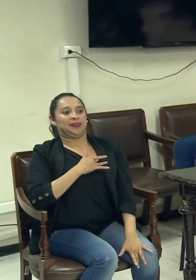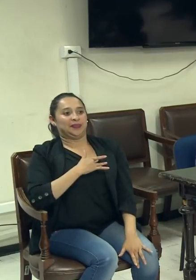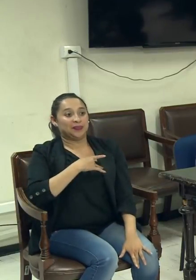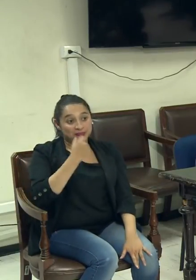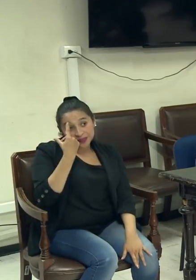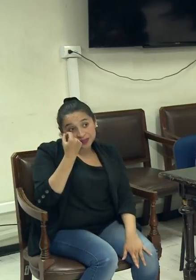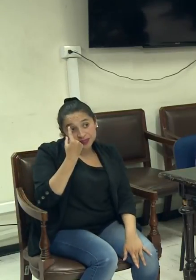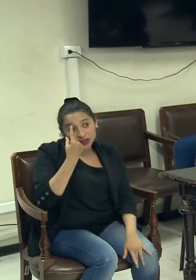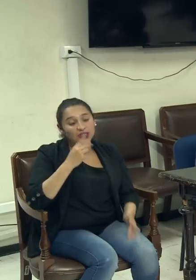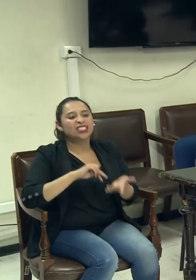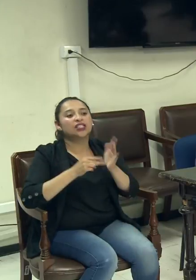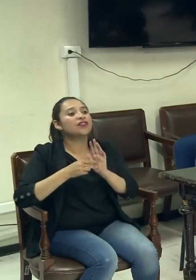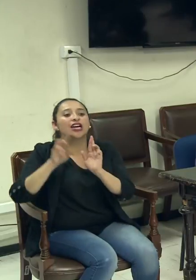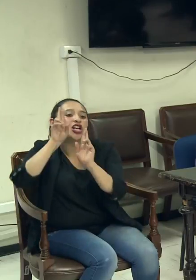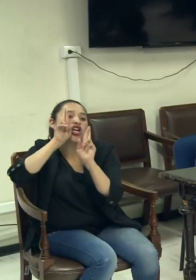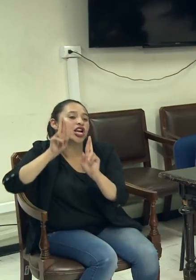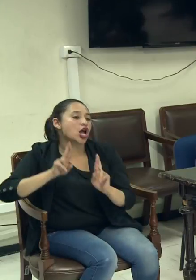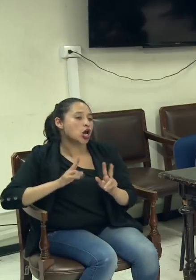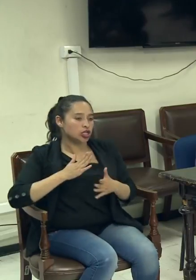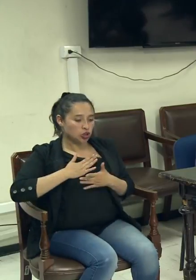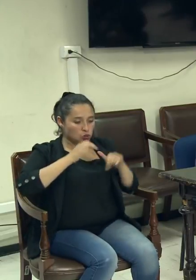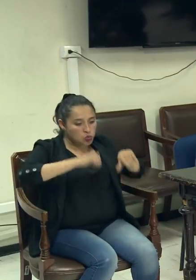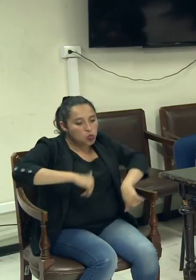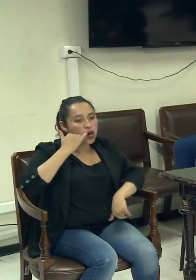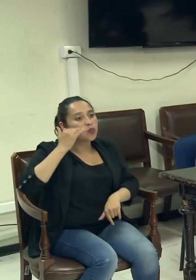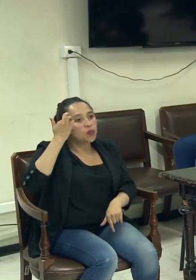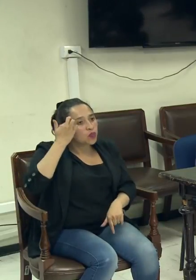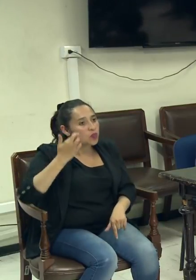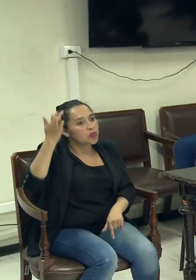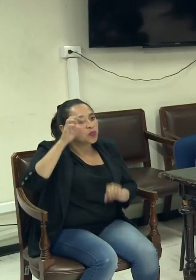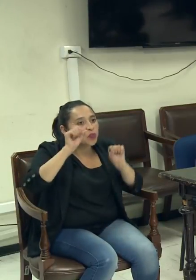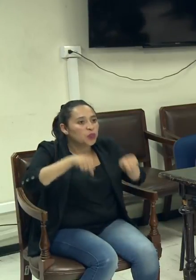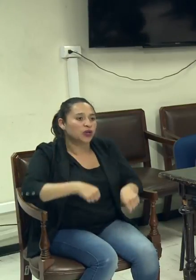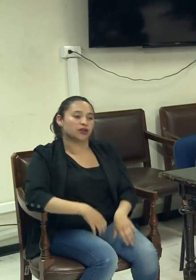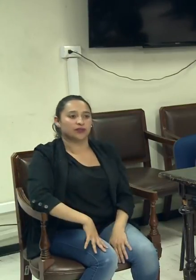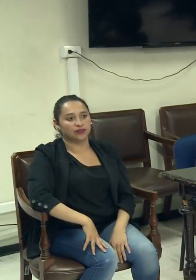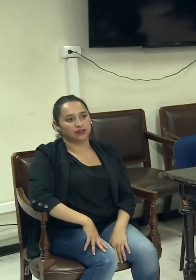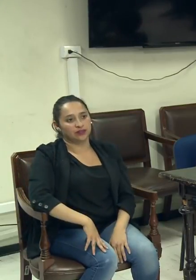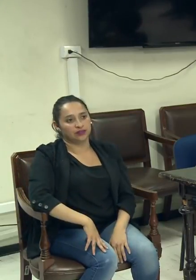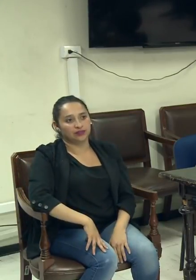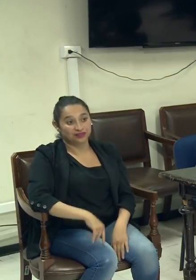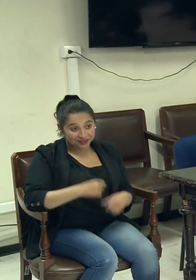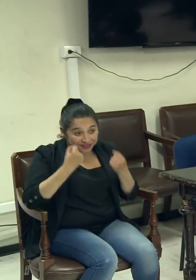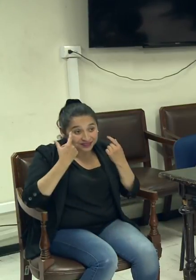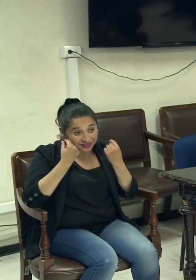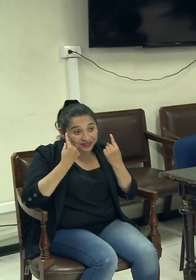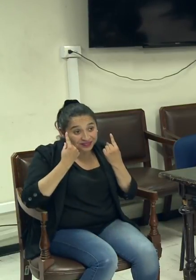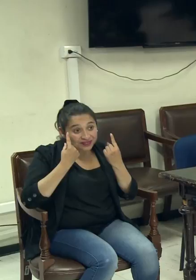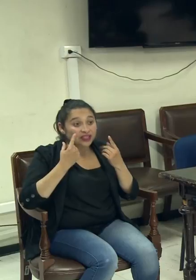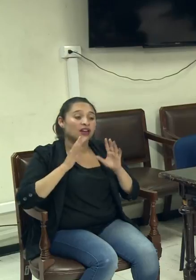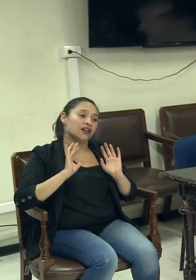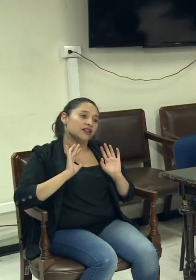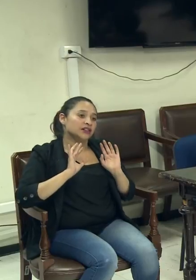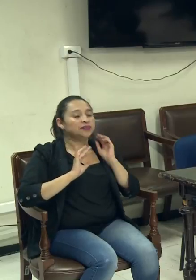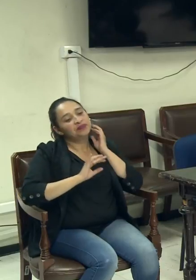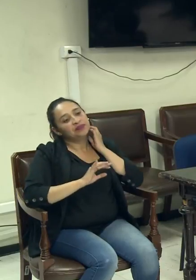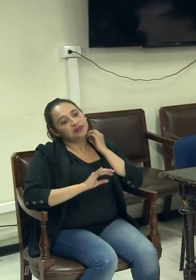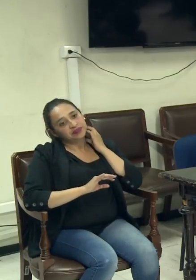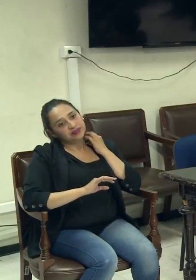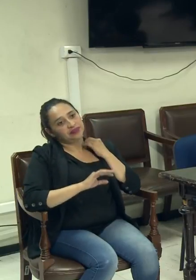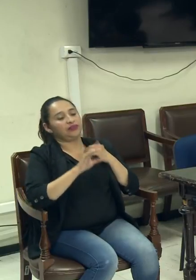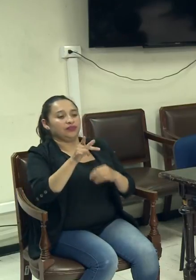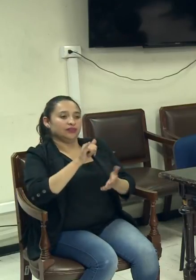Y bueno, sí, le di una cachetada a mi esposa, pero ese día estaba tan nervioso. Digo, bueno, le dije,